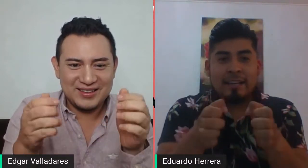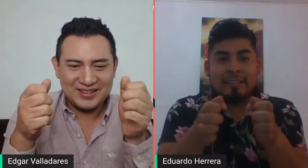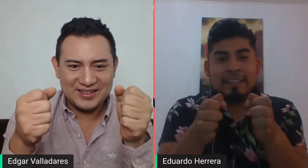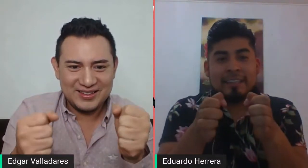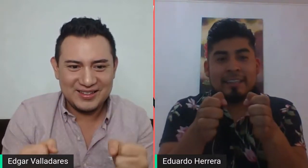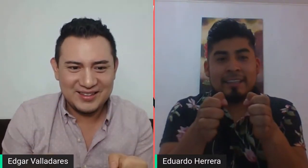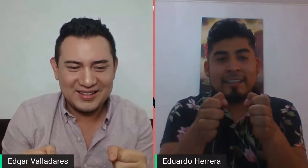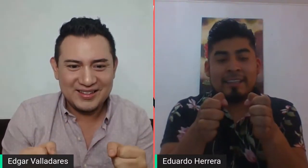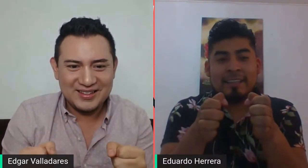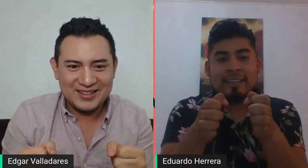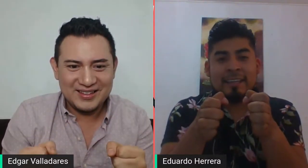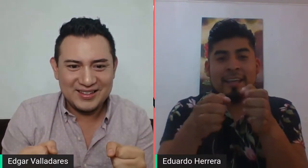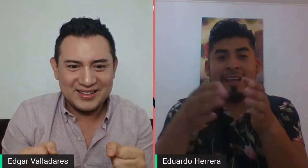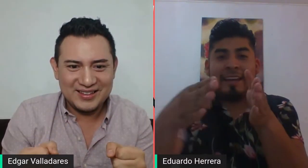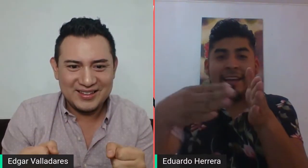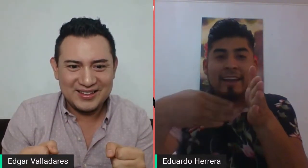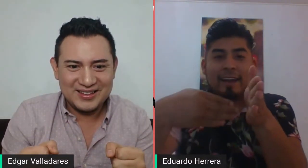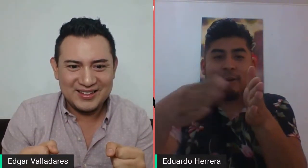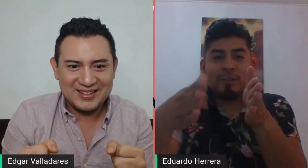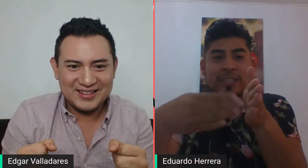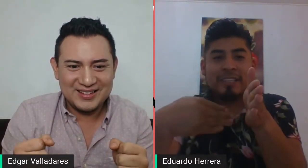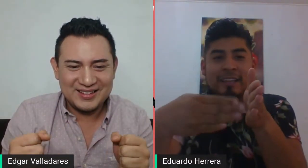en la cocina.